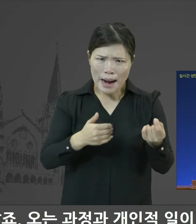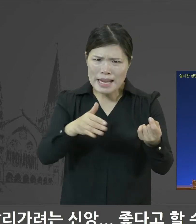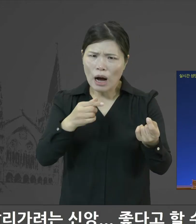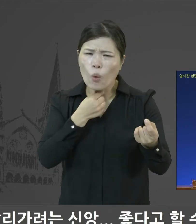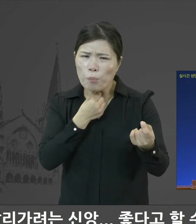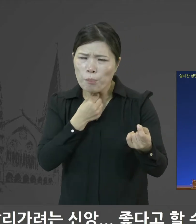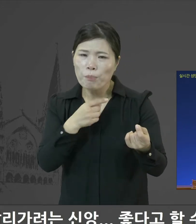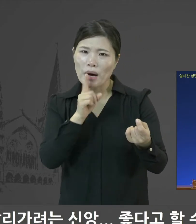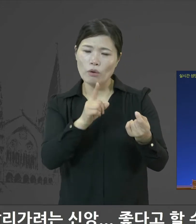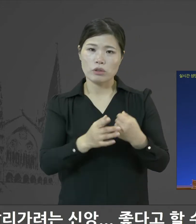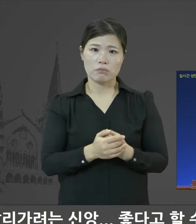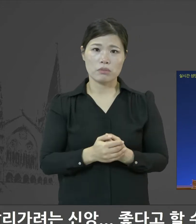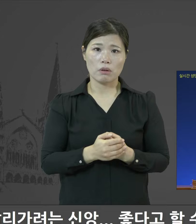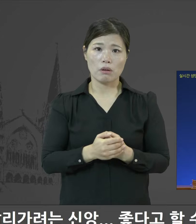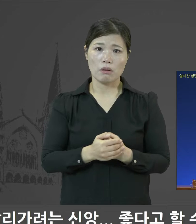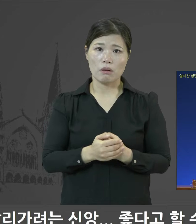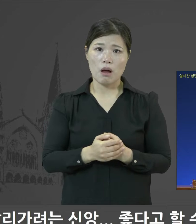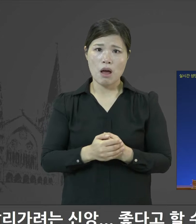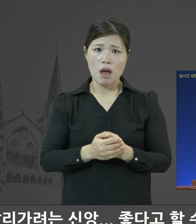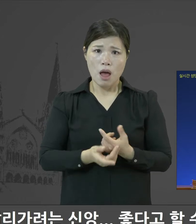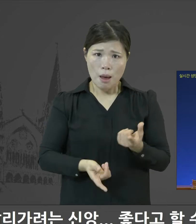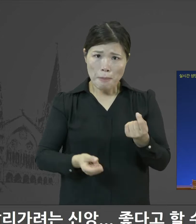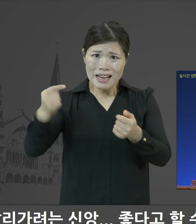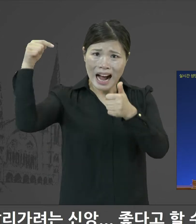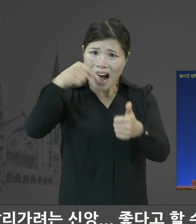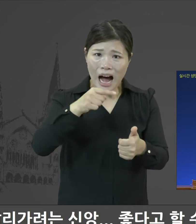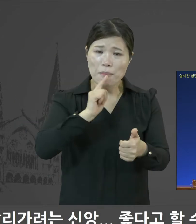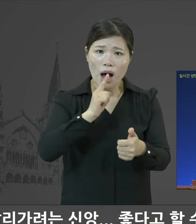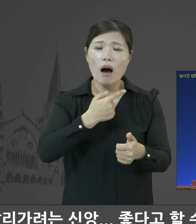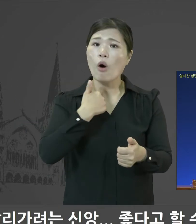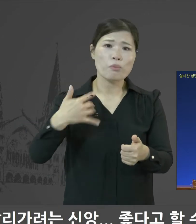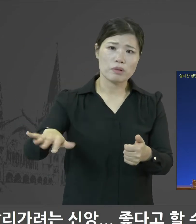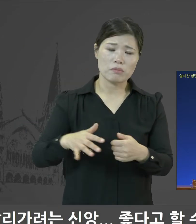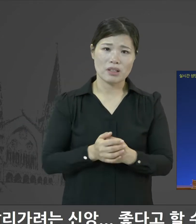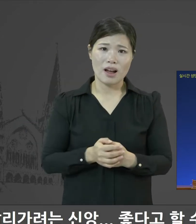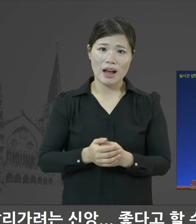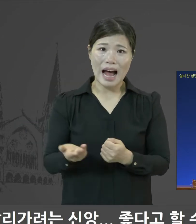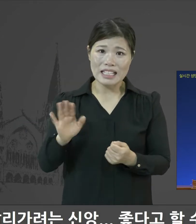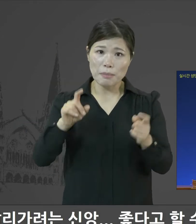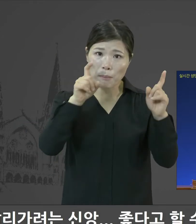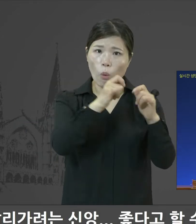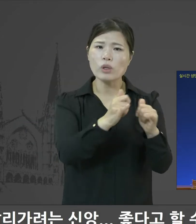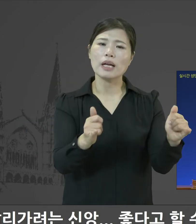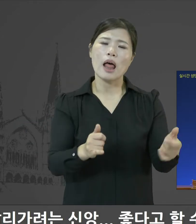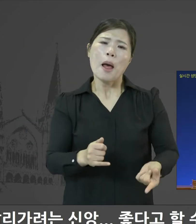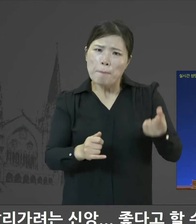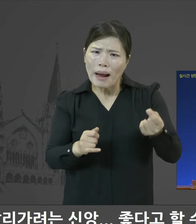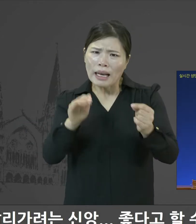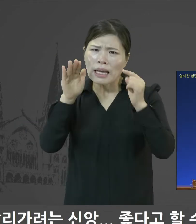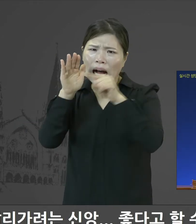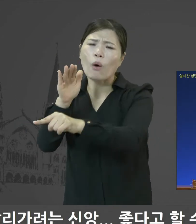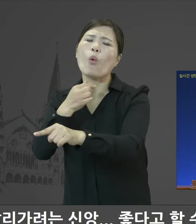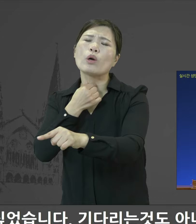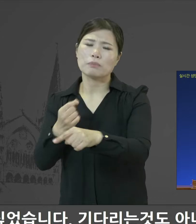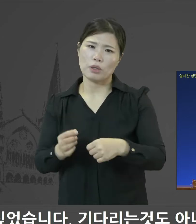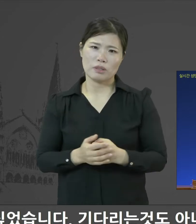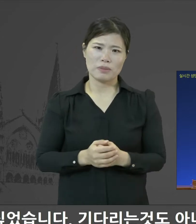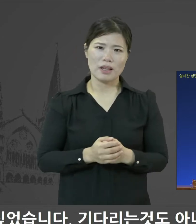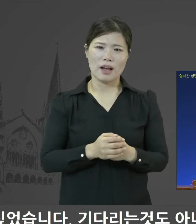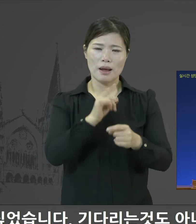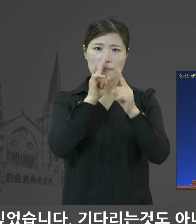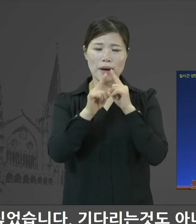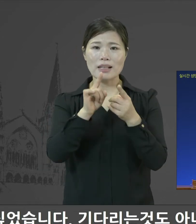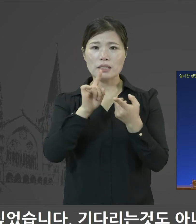아니에요. 기다리는 거 아니었습니다. 그런데 빨리 가보고 싶었습니다. 이게 말씀을 담고